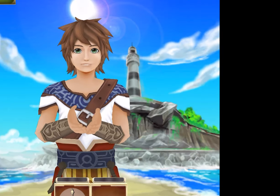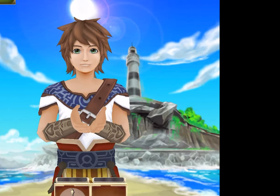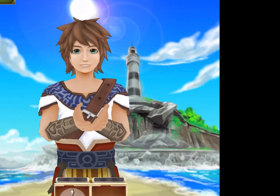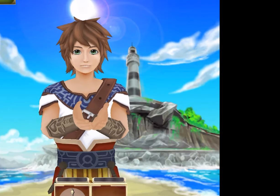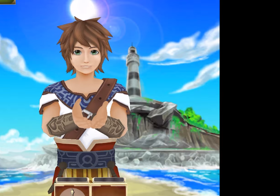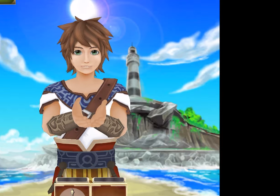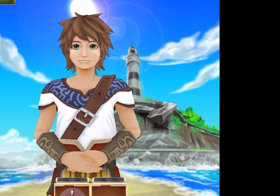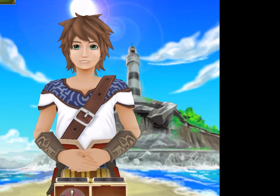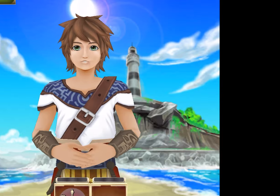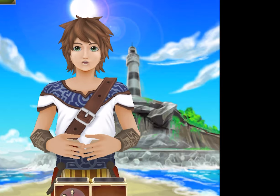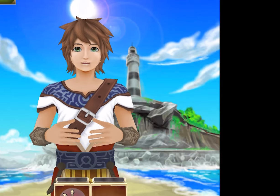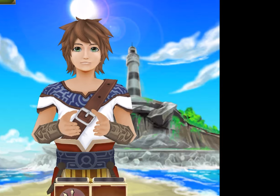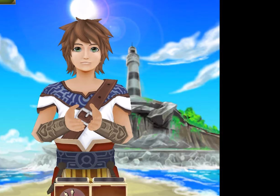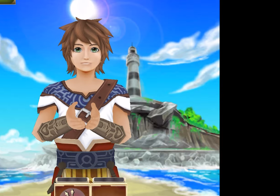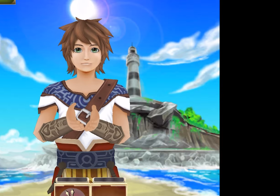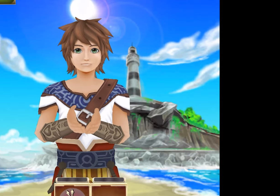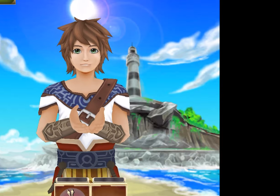どうぞどうぞどうぞ喋ってくださいどうぞ